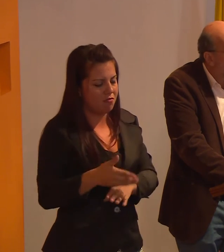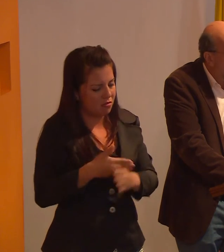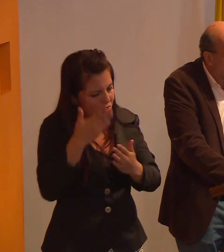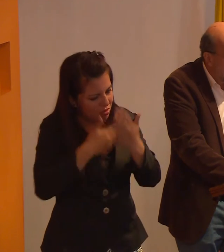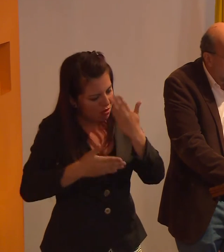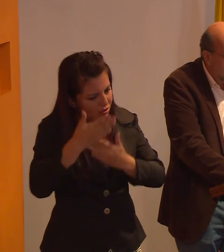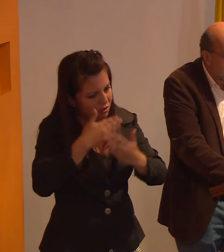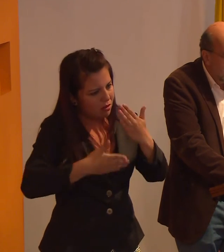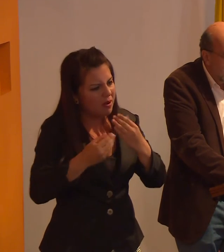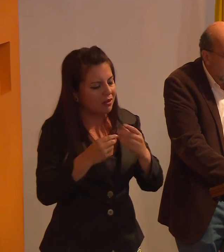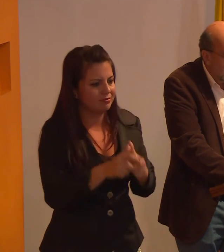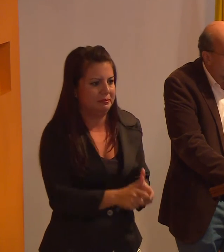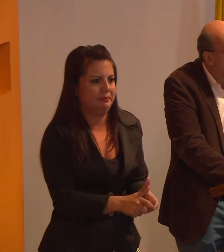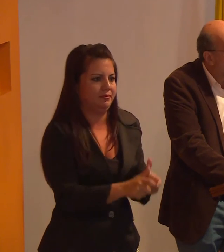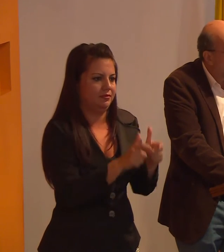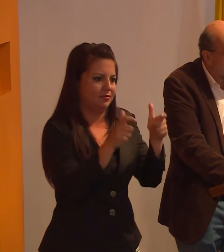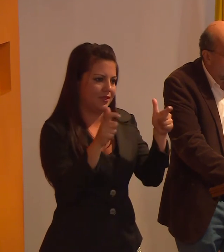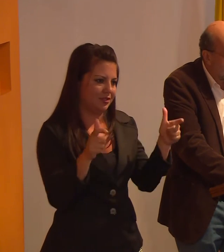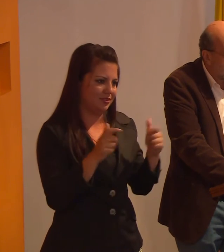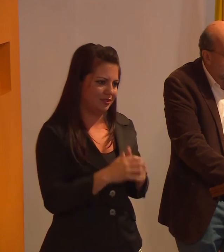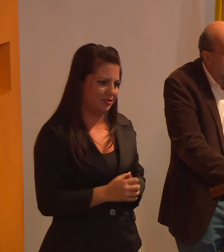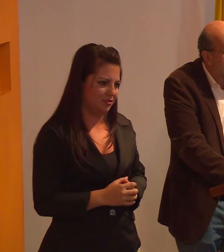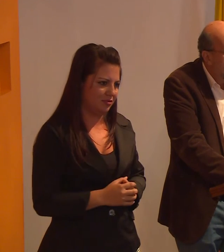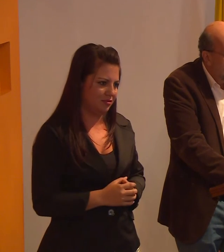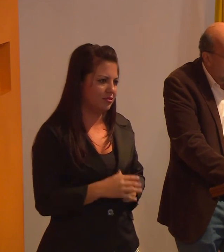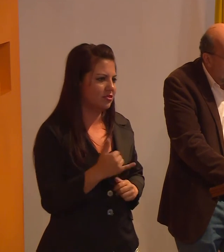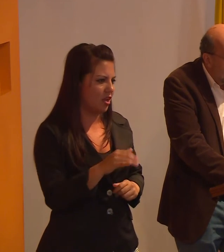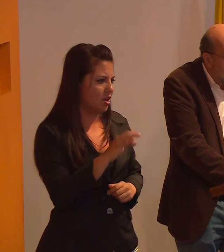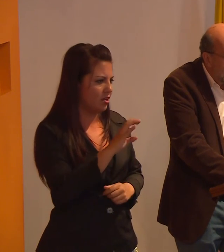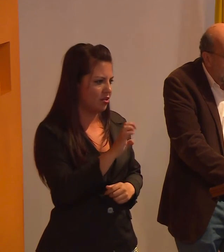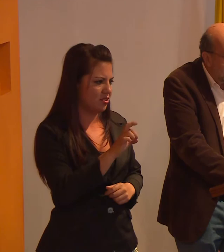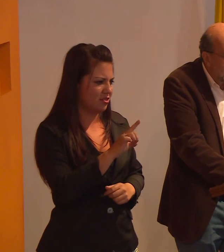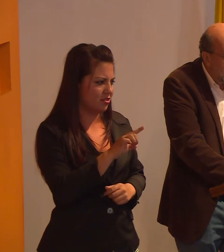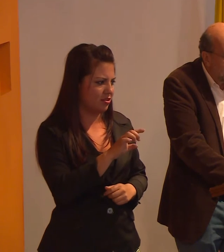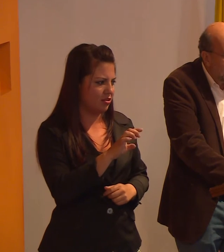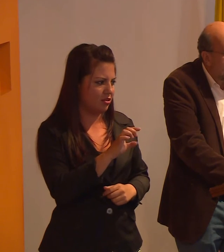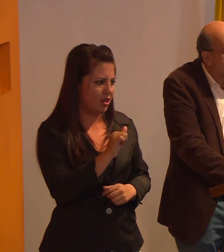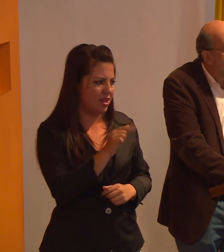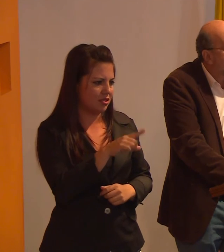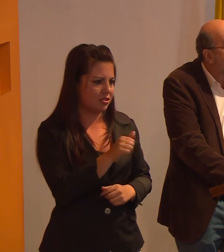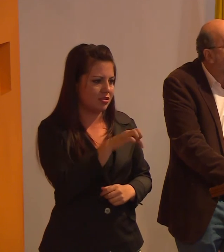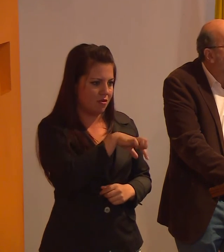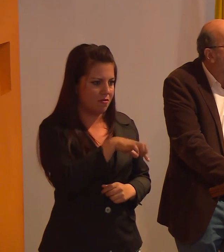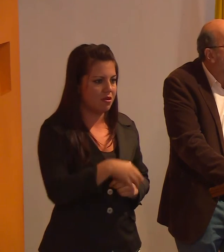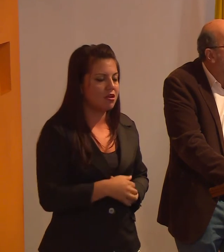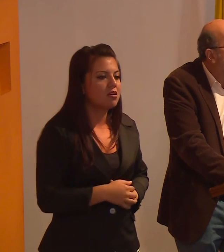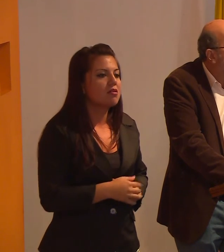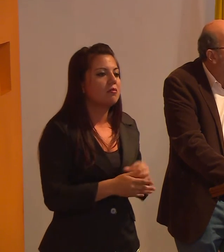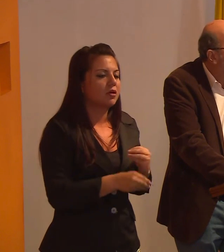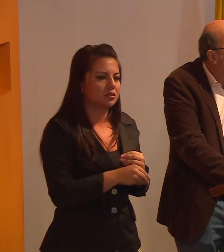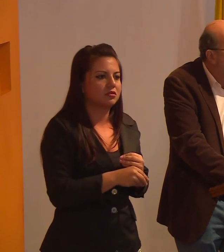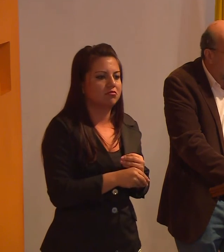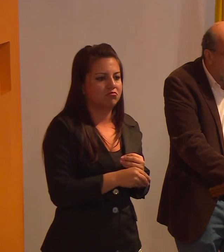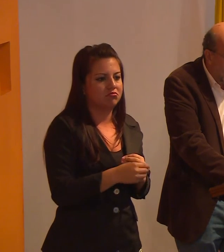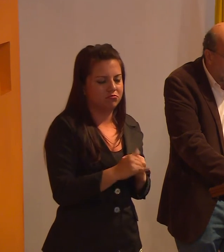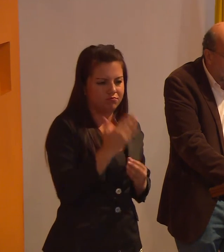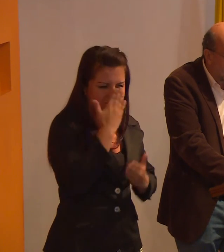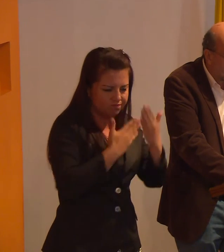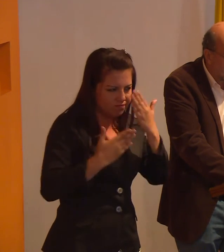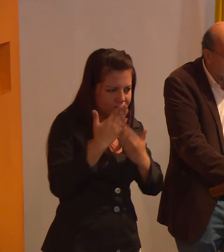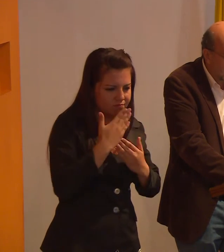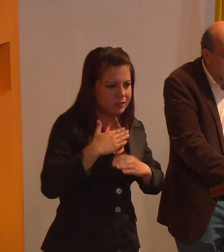su ampliación, que lo hicimos con la SAP, y analizaremos la inmediata convocatoria